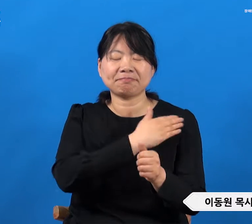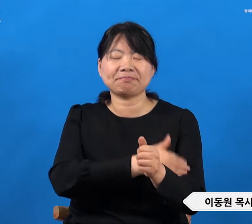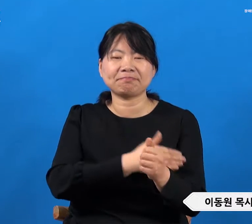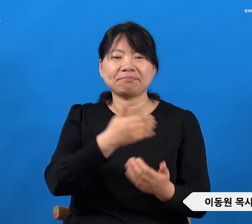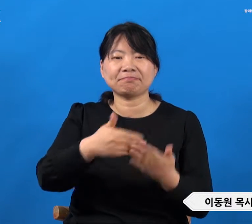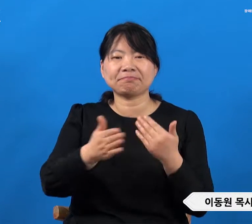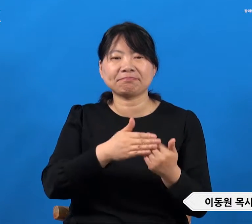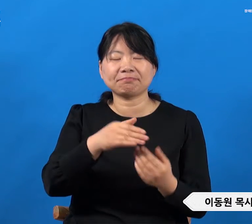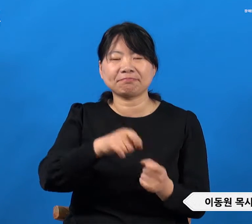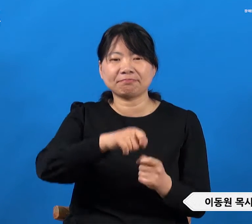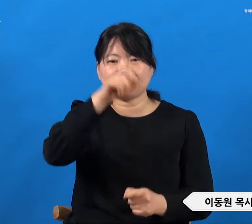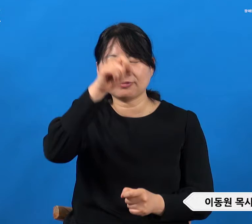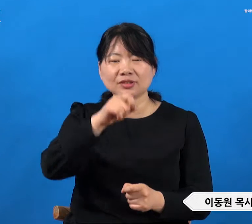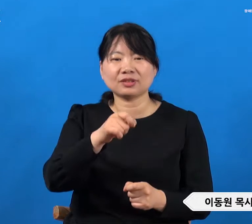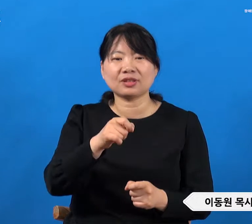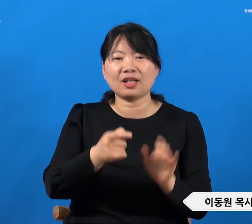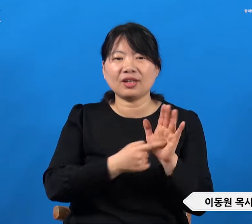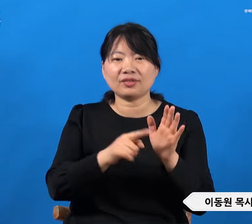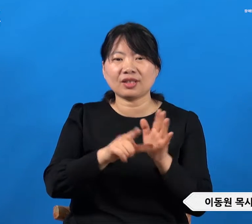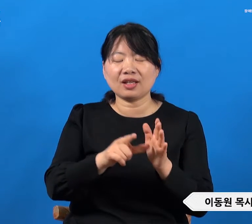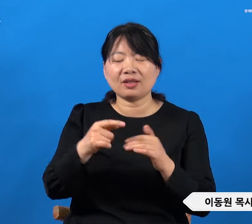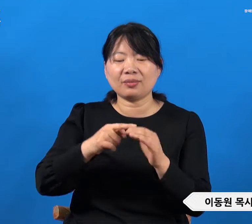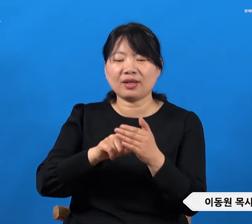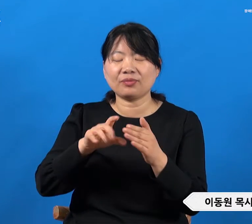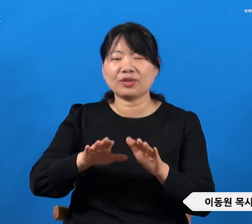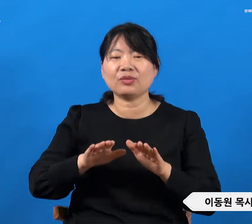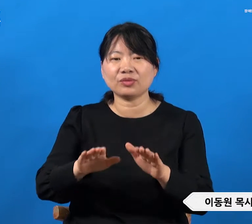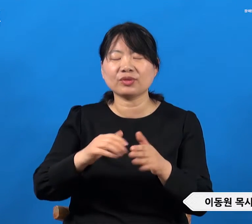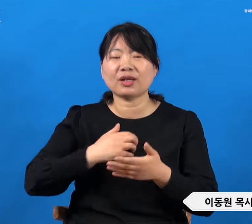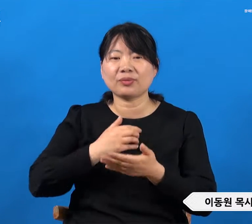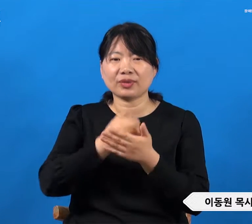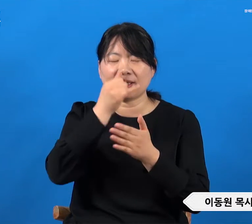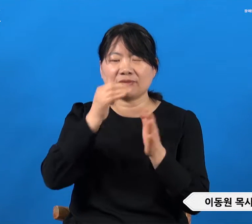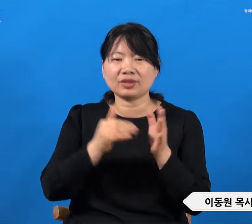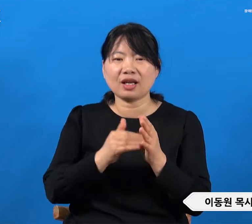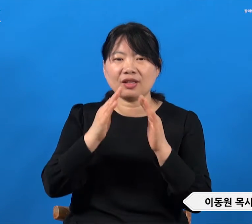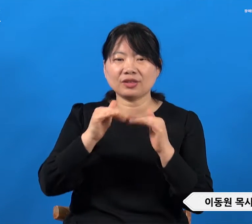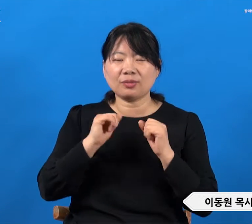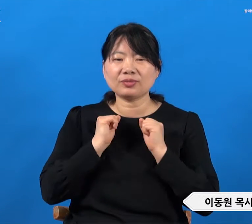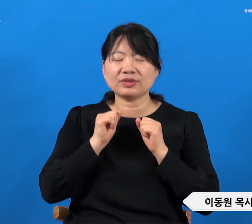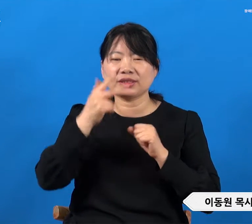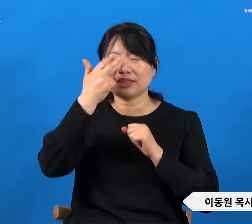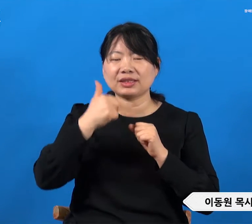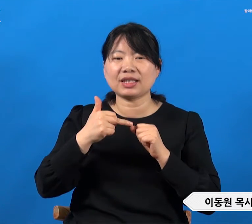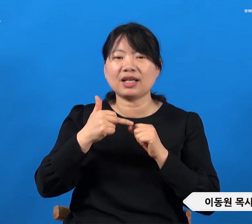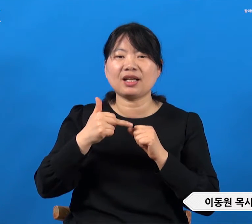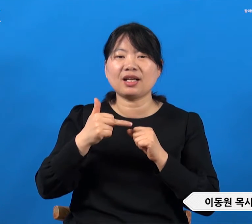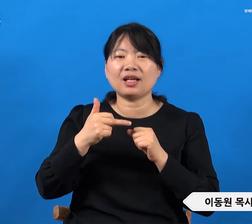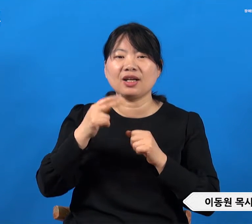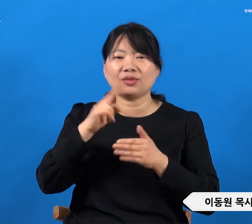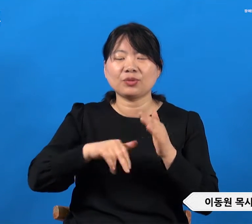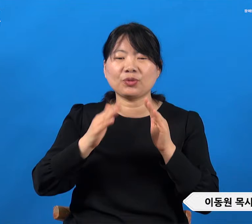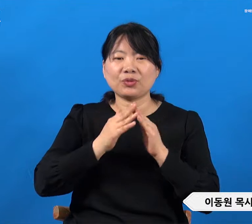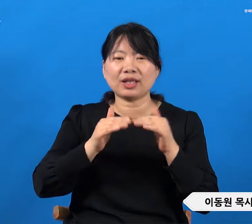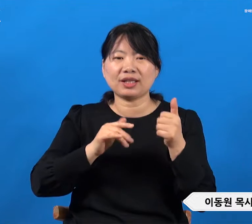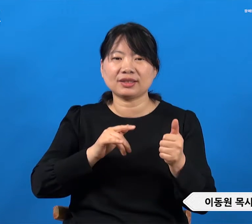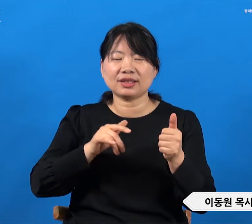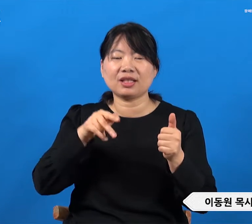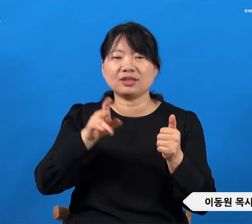장면에서 제 마음속에 울림과 감동이 있었습니다. 주인공은 전북 시각장애인